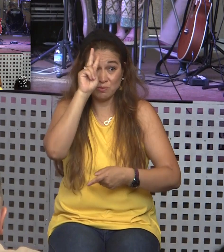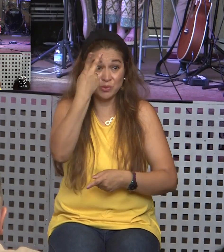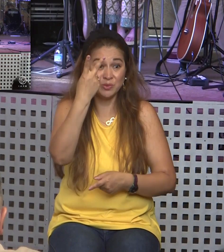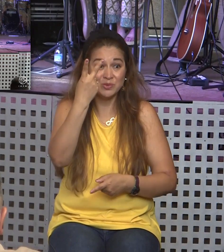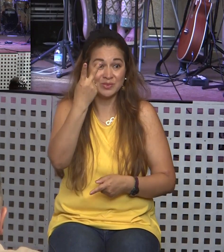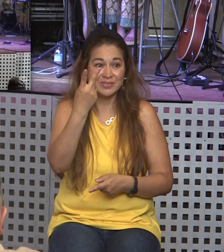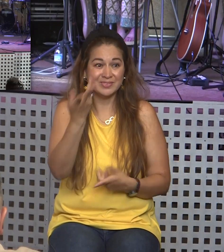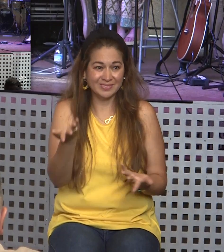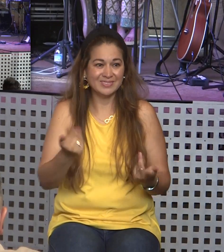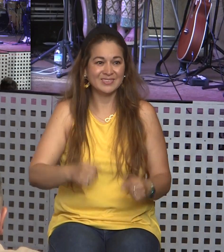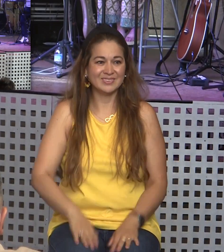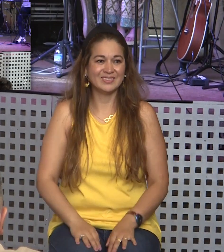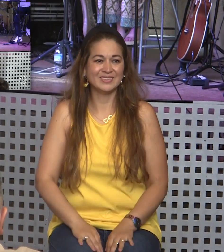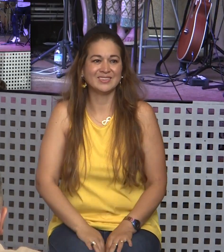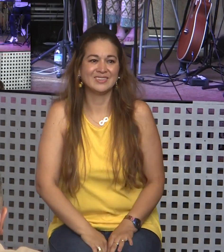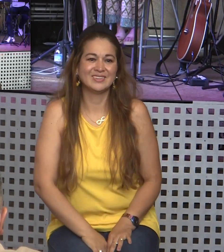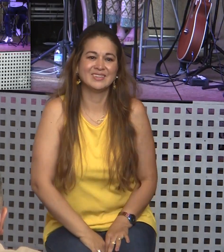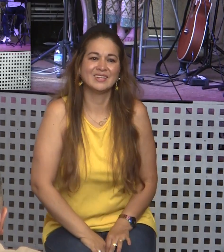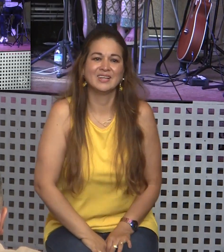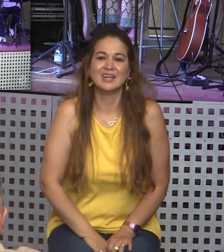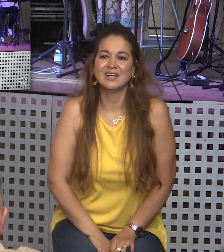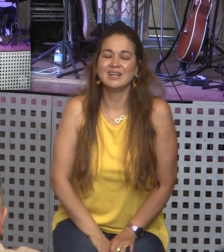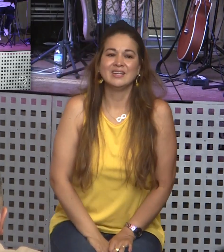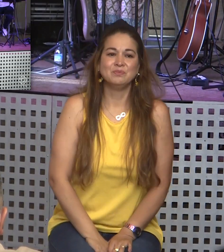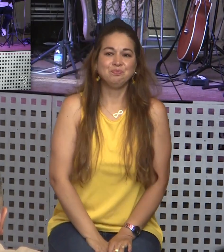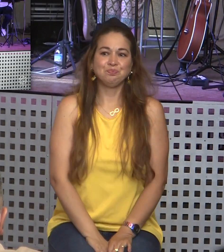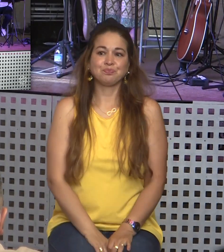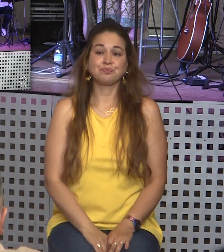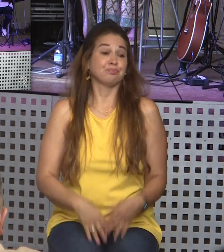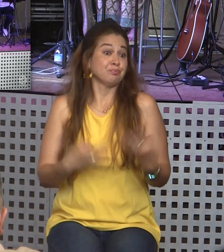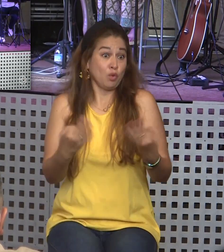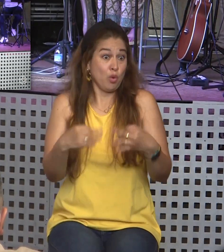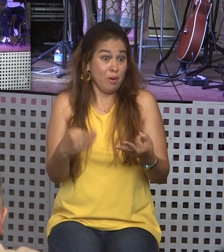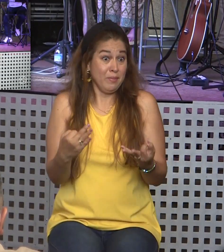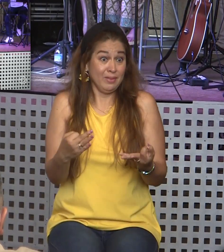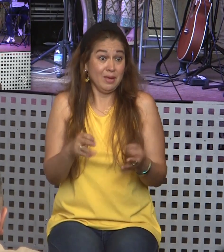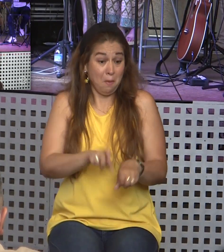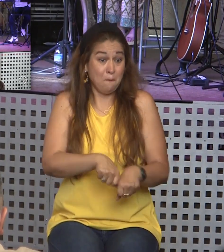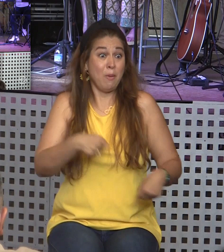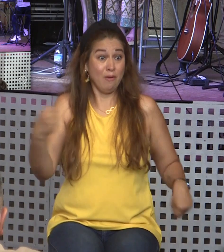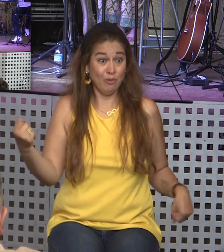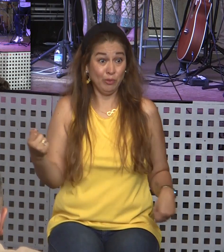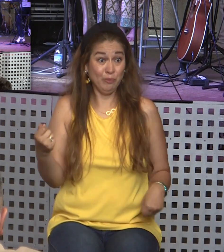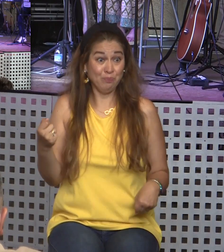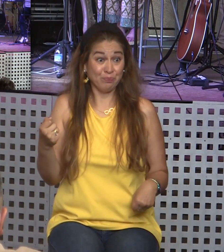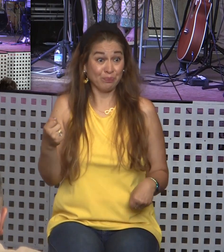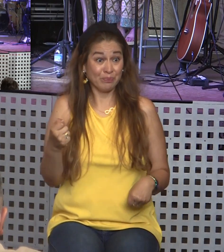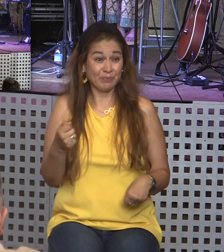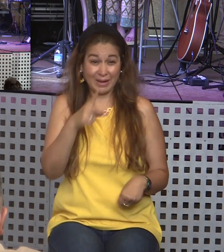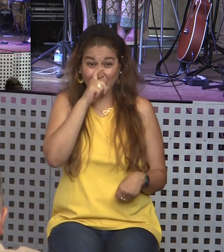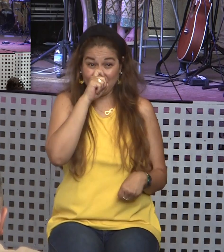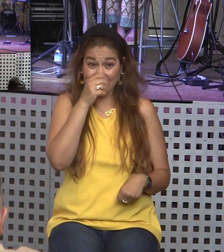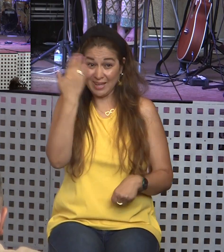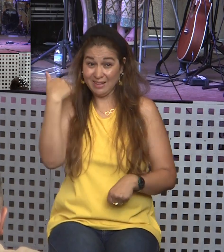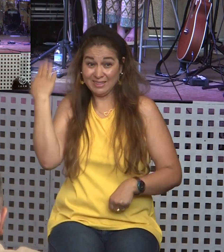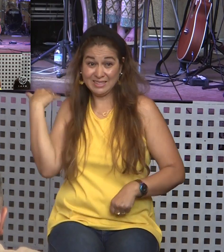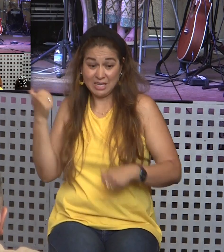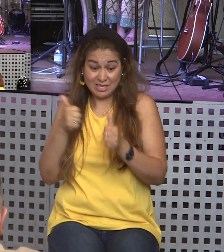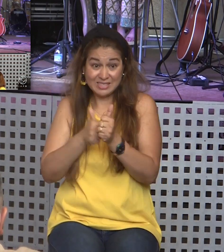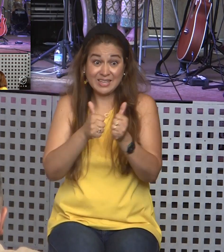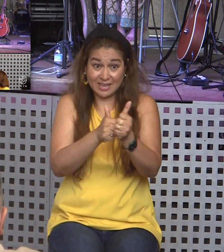está ciego, normalmente cree que está haciendo bien. Y lo que pasa es que no ve.